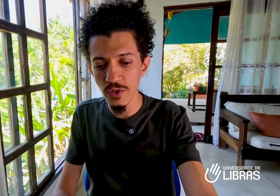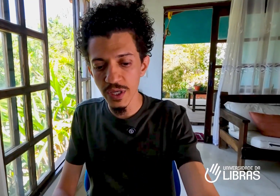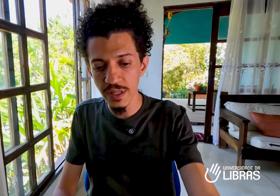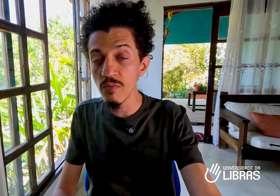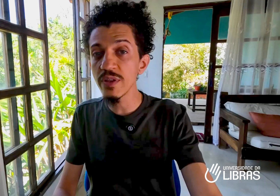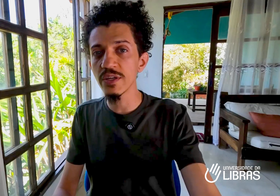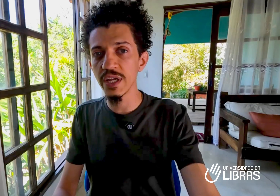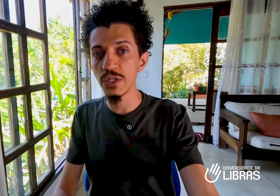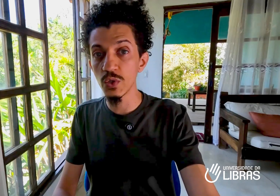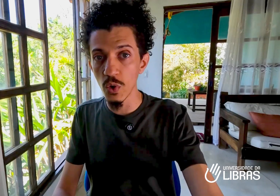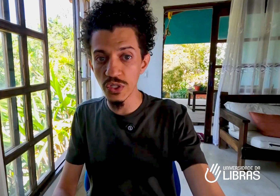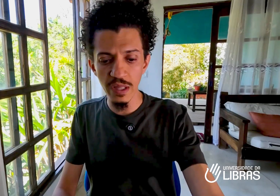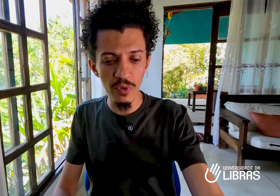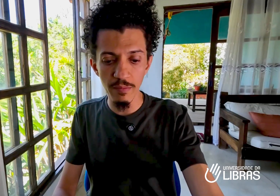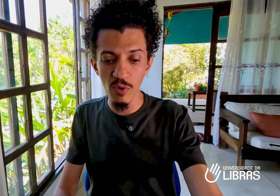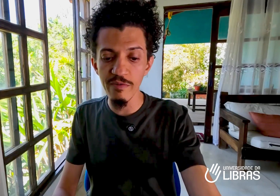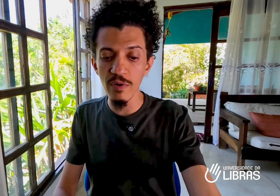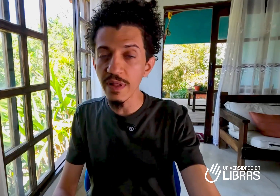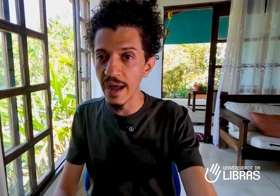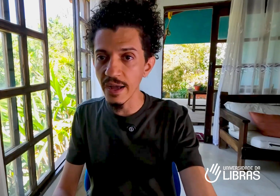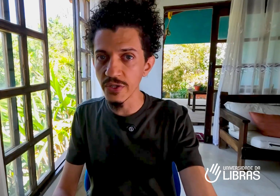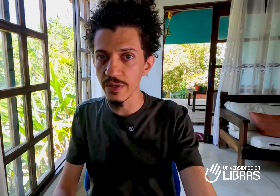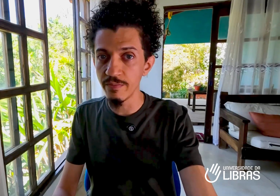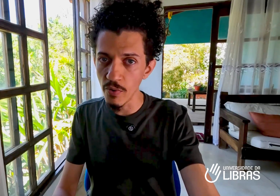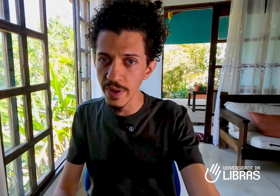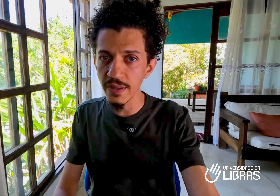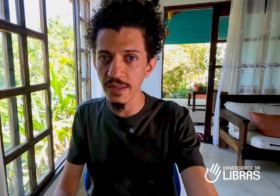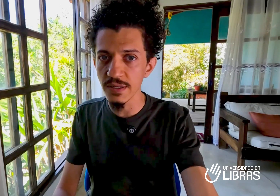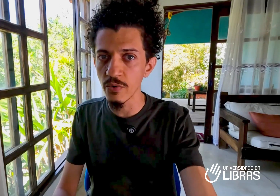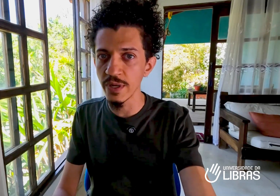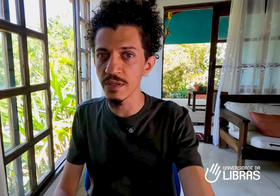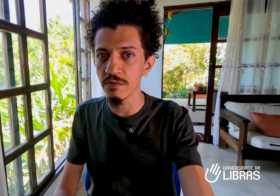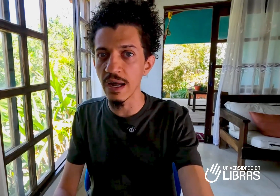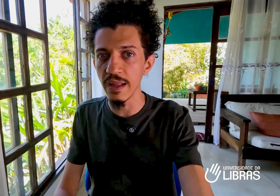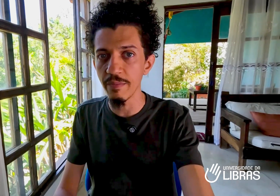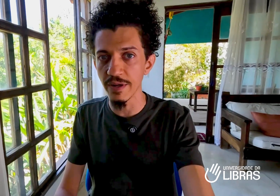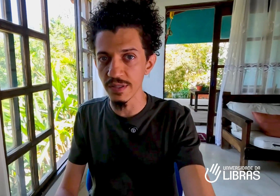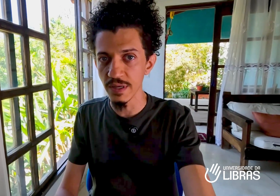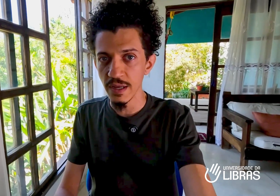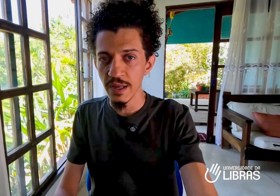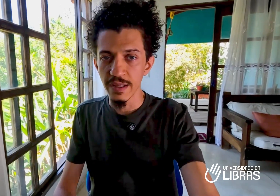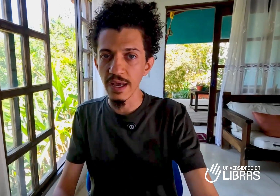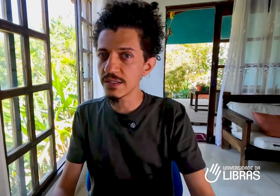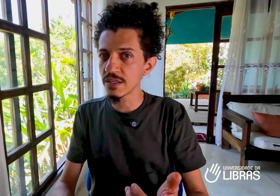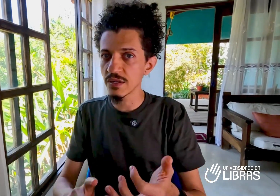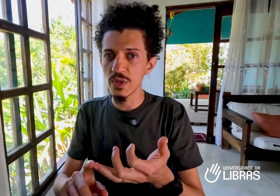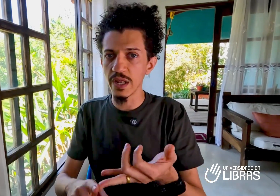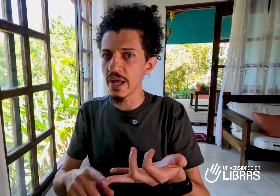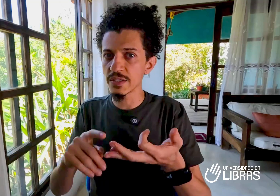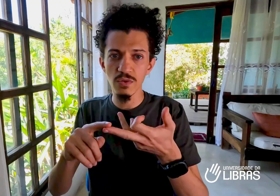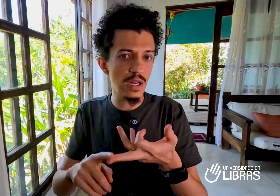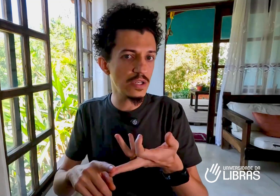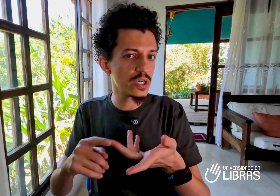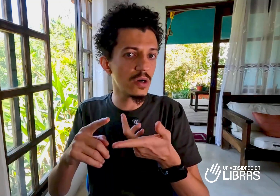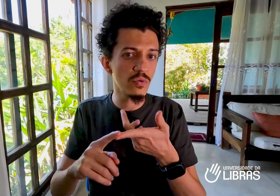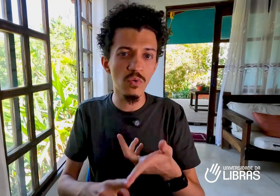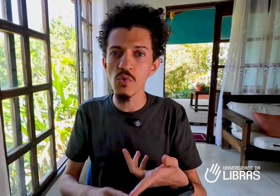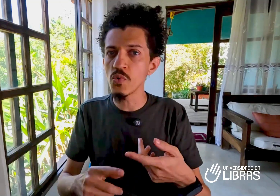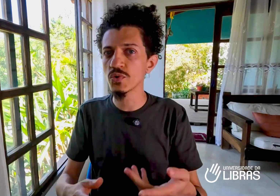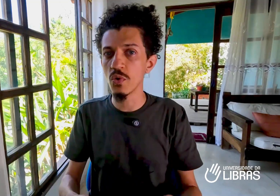tem muita gente hoje, tem muita boa vontade, boa intenção no ensino da Libras, quer seja na sua igreja, na sua religião, num curso, ou mesmo